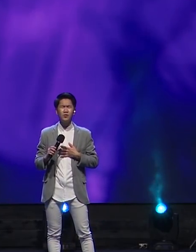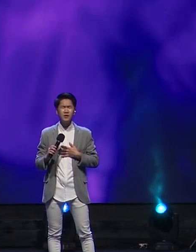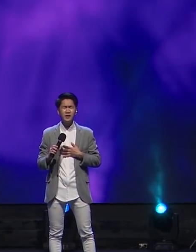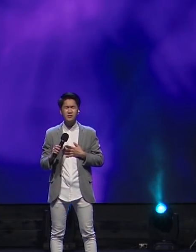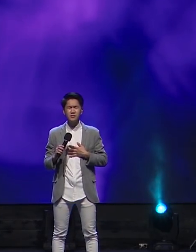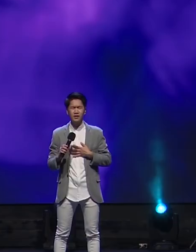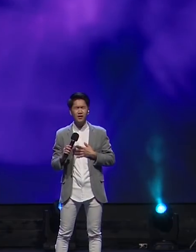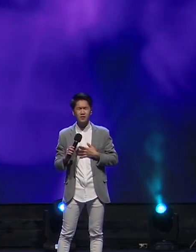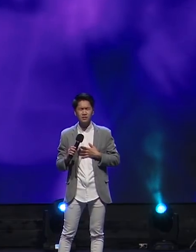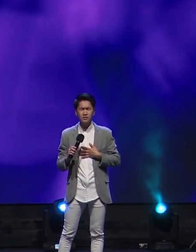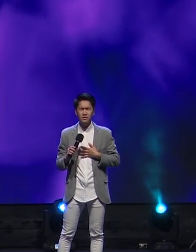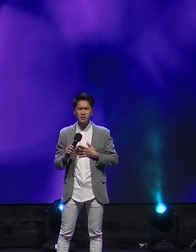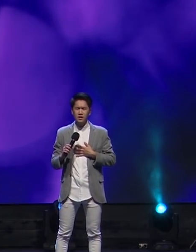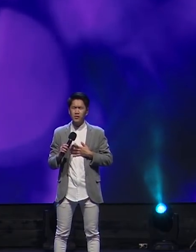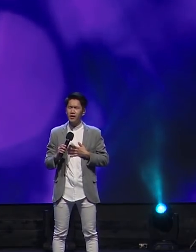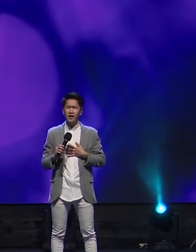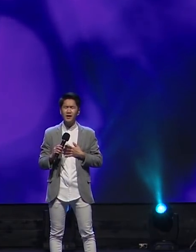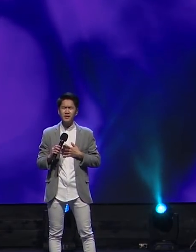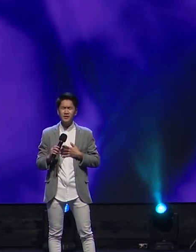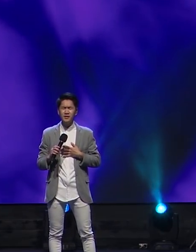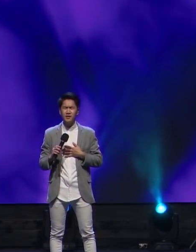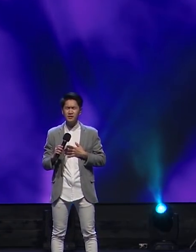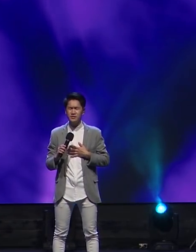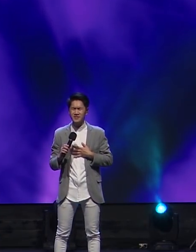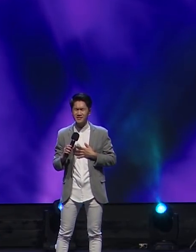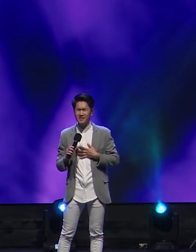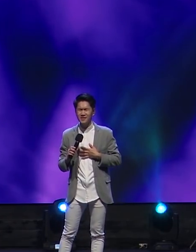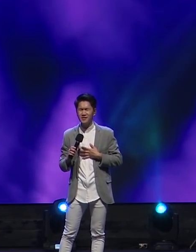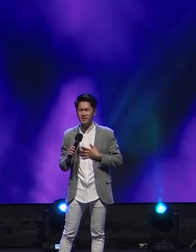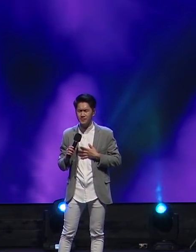kekal mulia, kau hadir di sini,